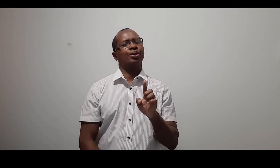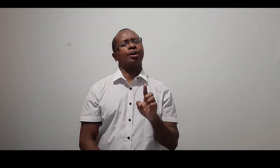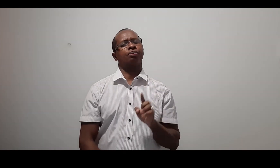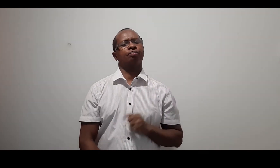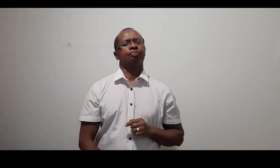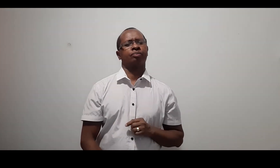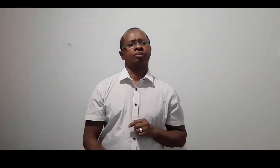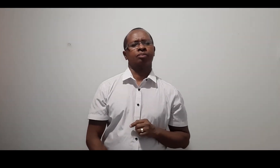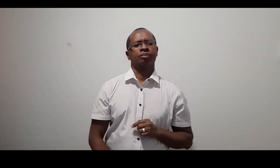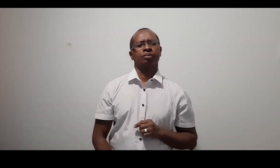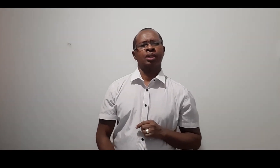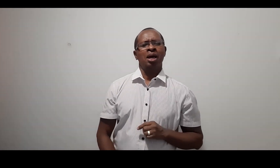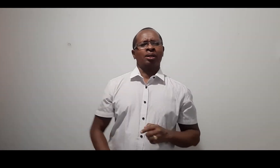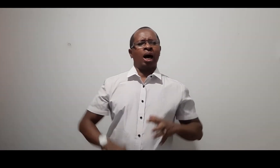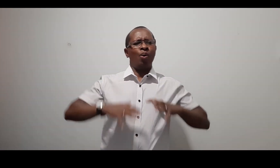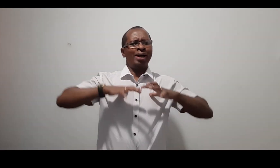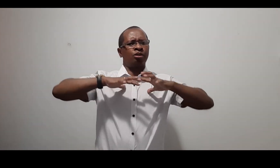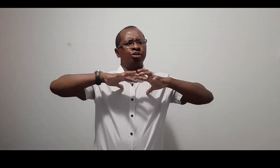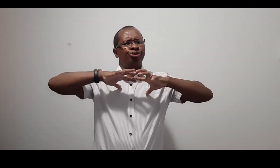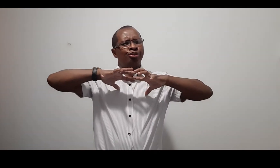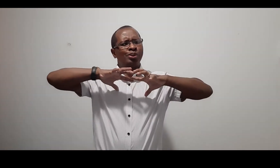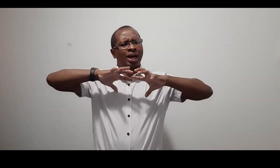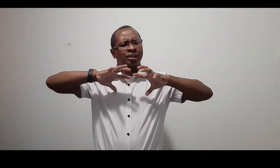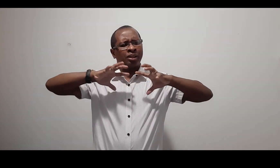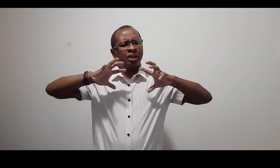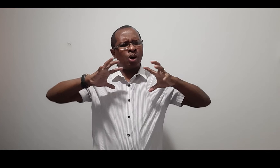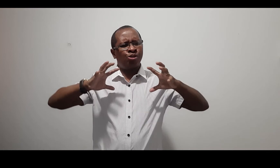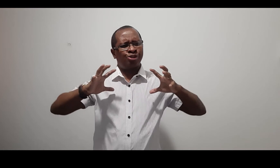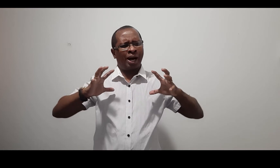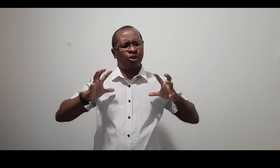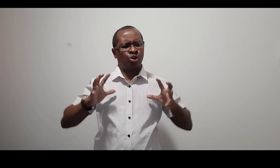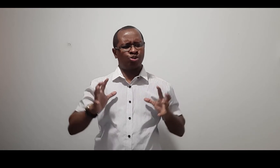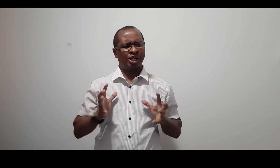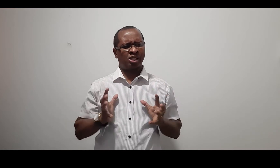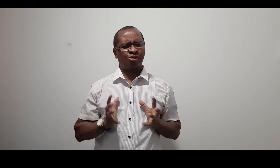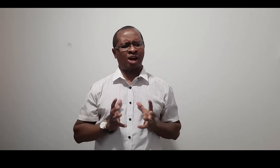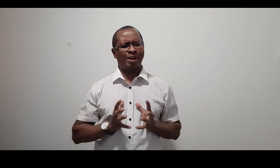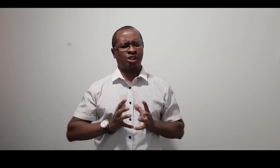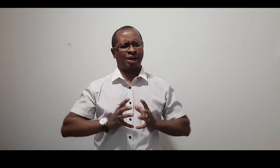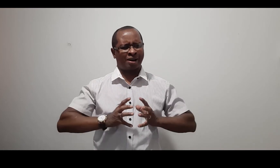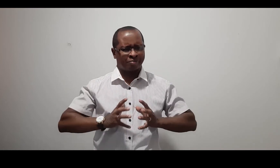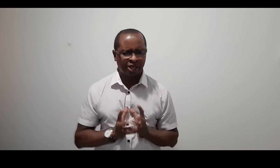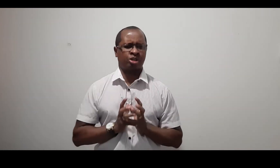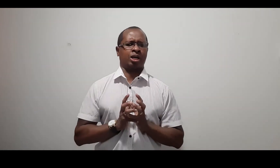amponareo ka ao anatin'ny fony iraketanao ny fahadiovana sy ny fahamasinan'andriamanitra